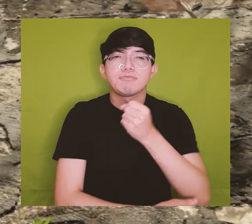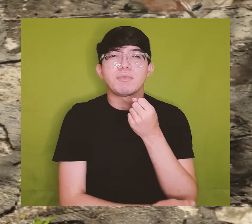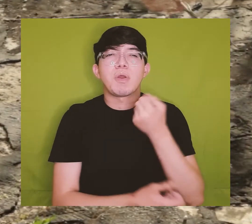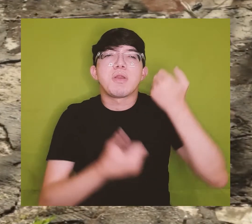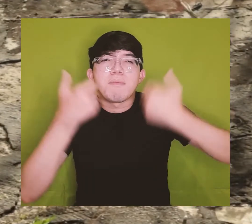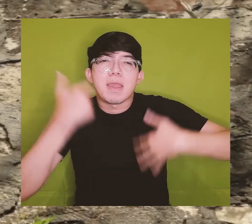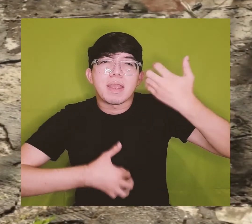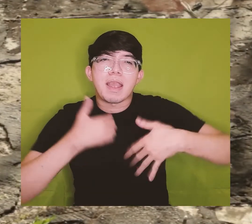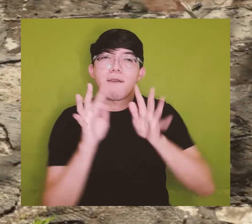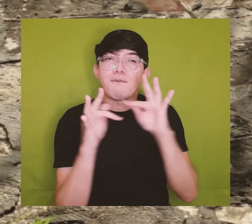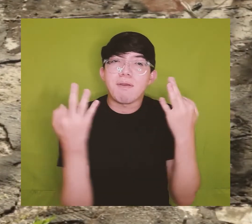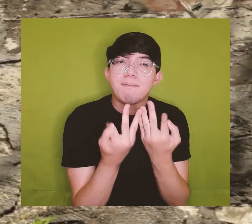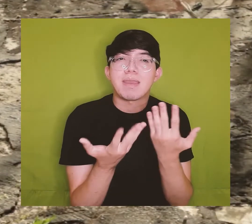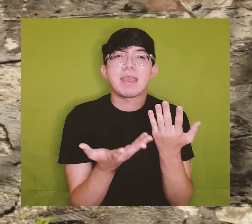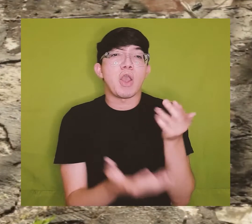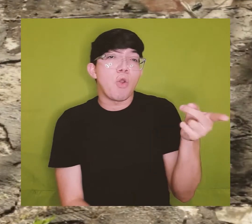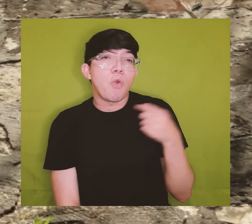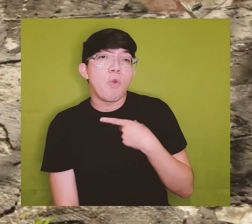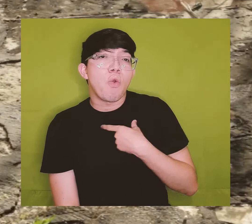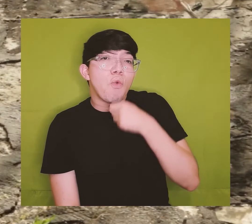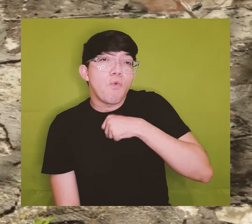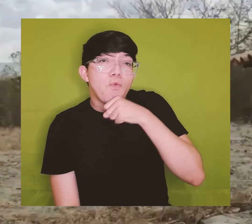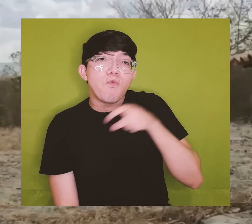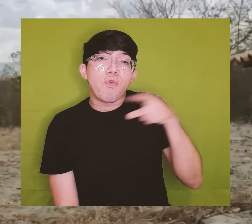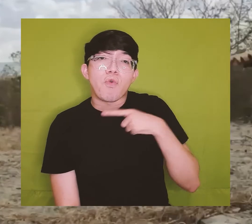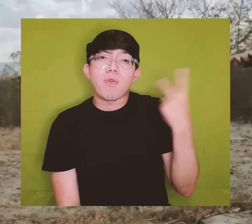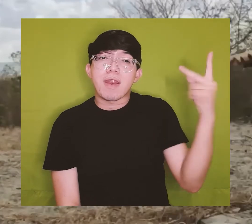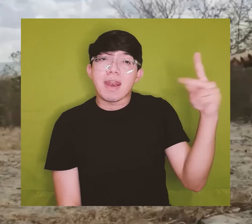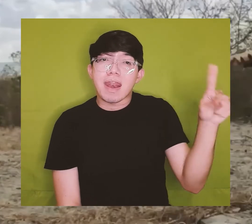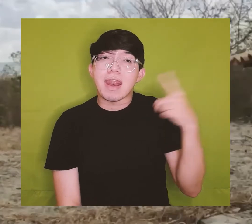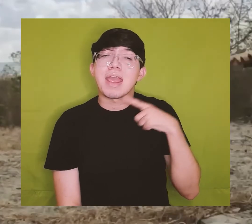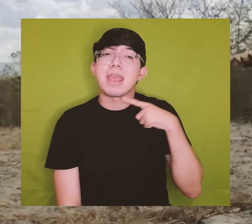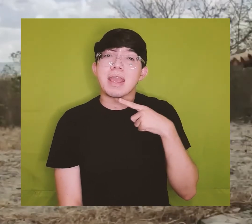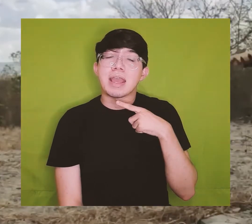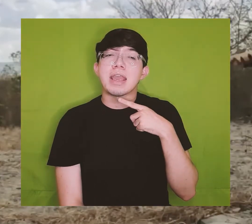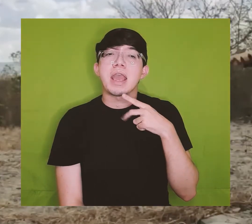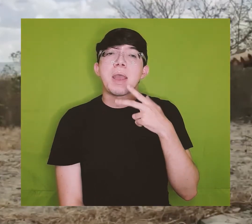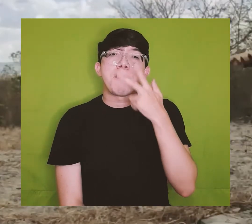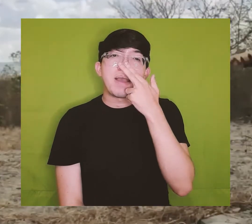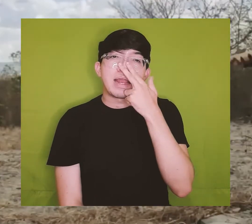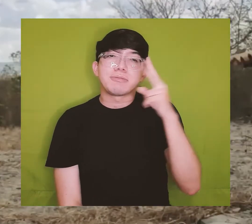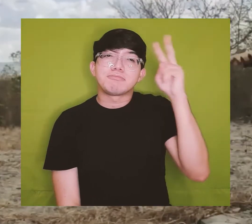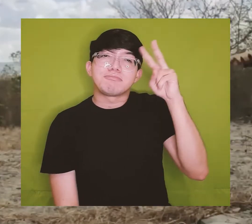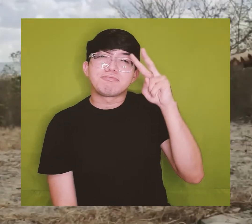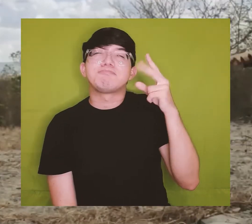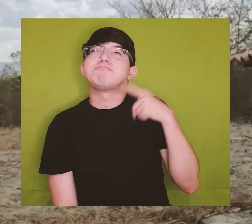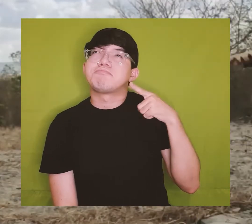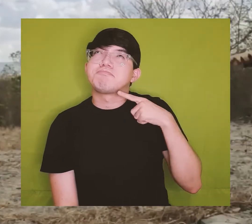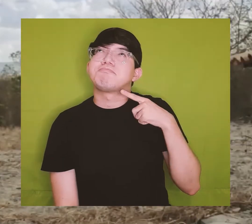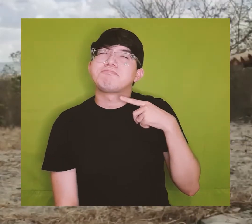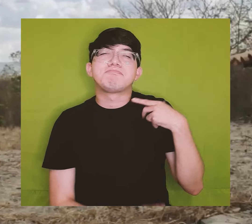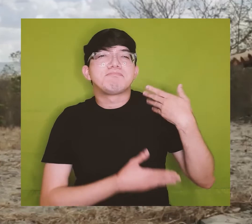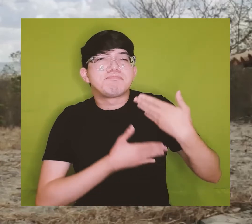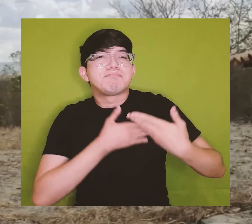da família, sabe? Do avô que ficou. E aquela coisa da memória ser consumida pelo fogo, sabe? Eu acho aquilo muito bonito, assim, né? Como ele